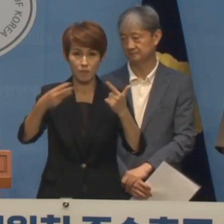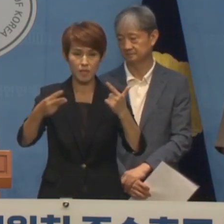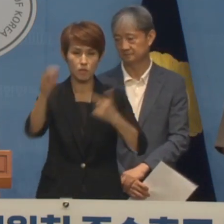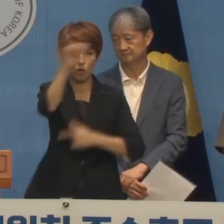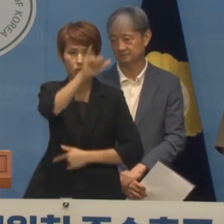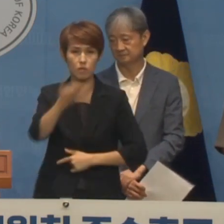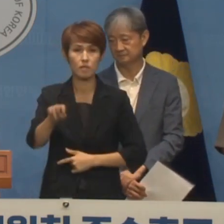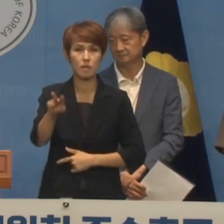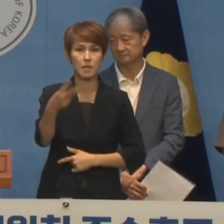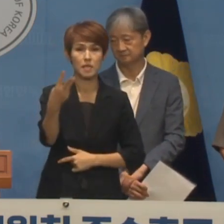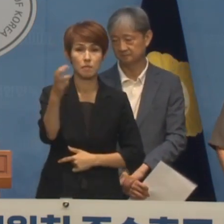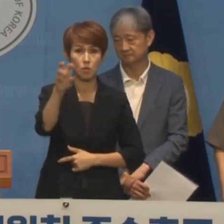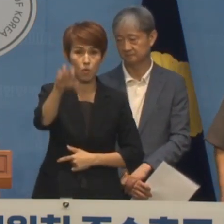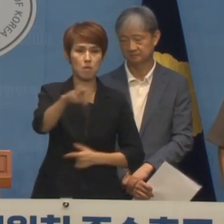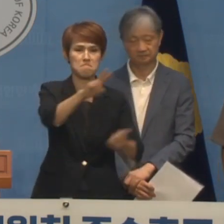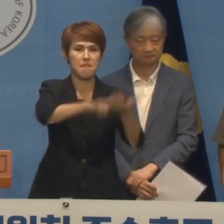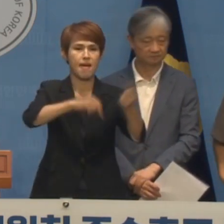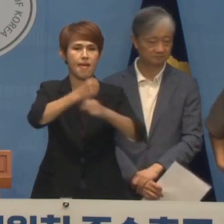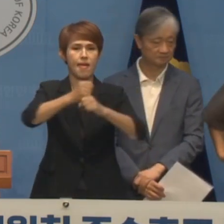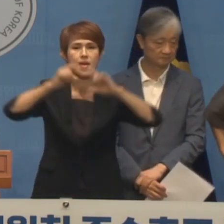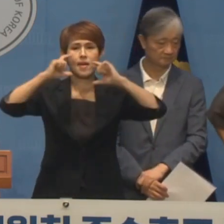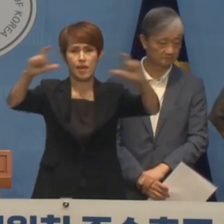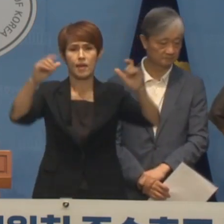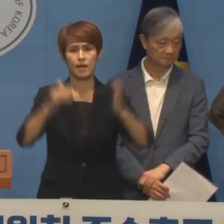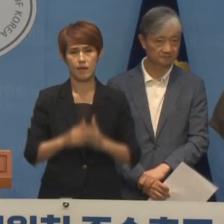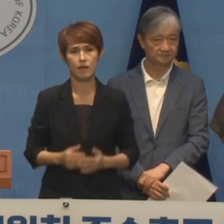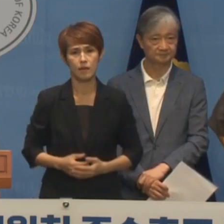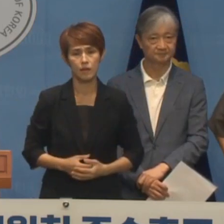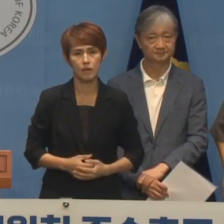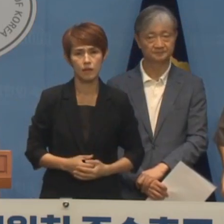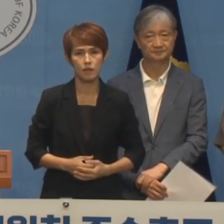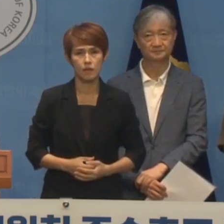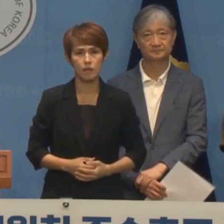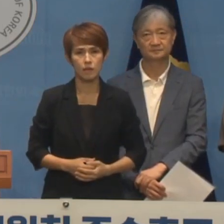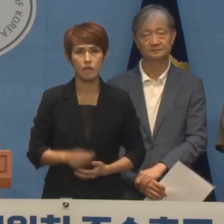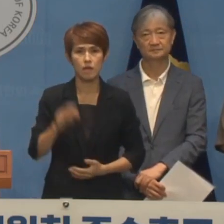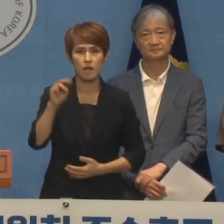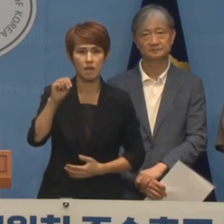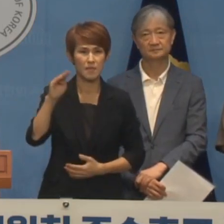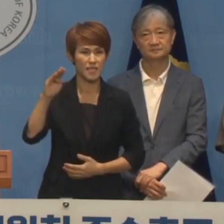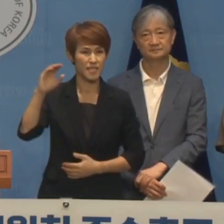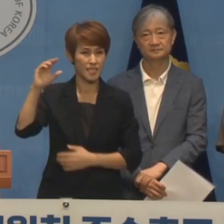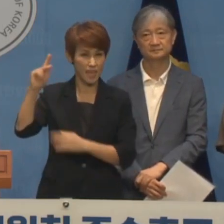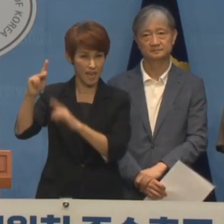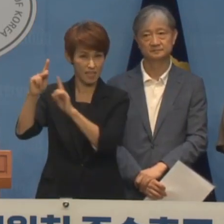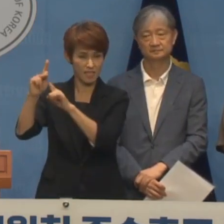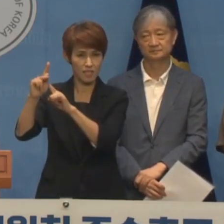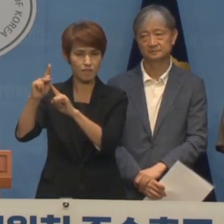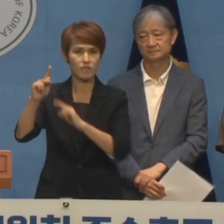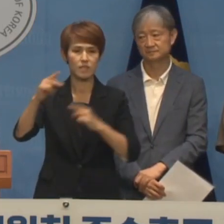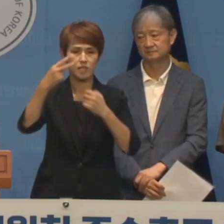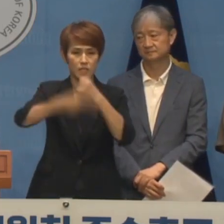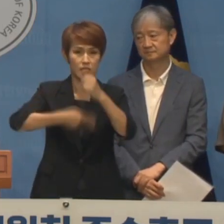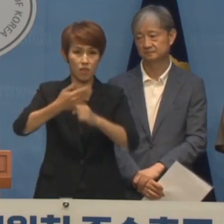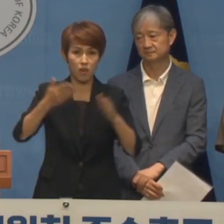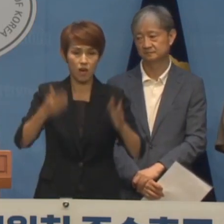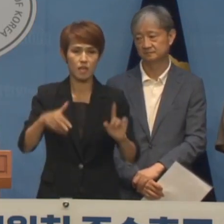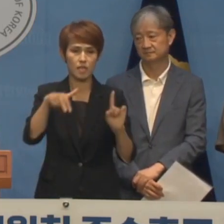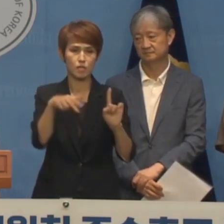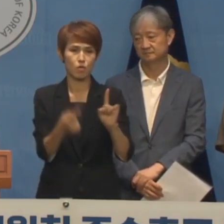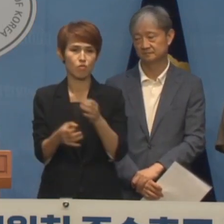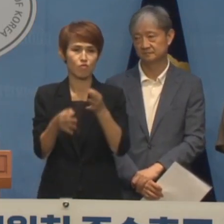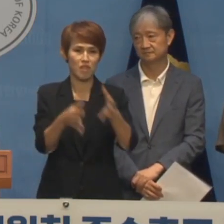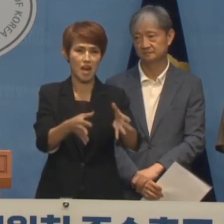330개의 익스프레스 매장을 매각하겠다고 공식 발표하였습니다. MBK는 인수 시 2년 동안 1조를 투자하여